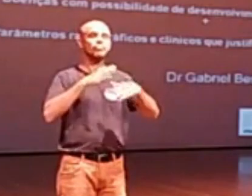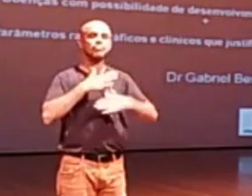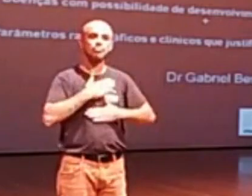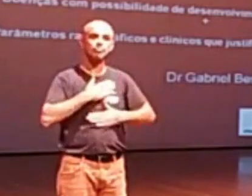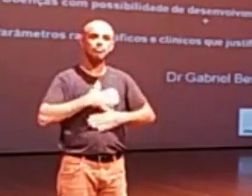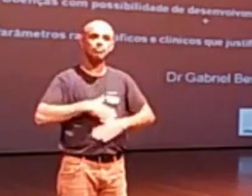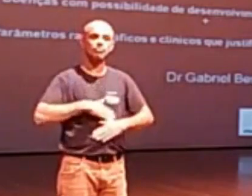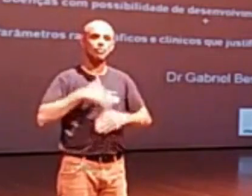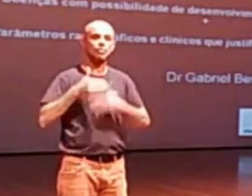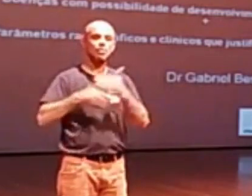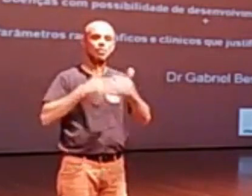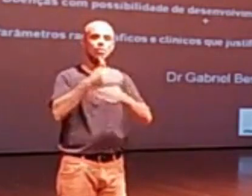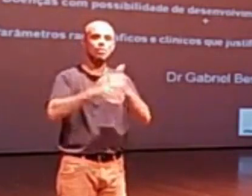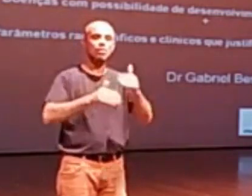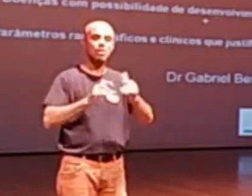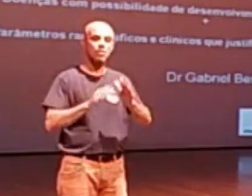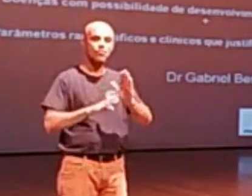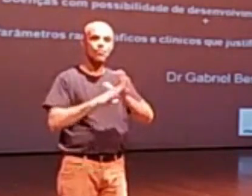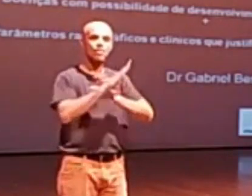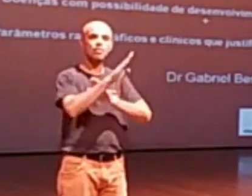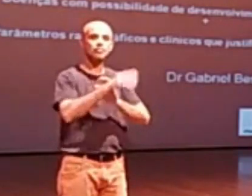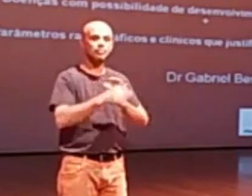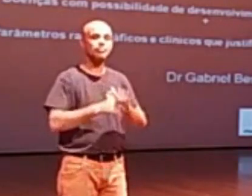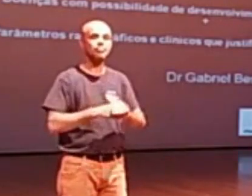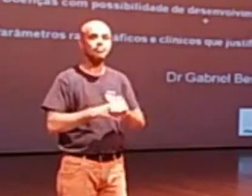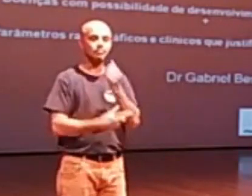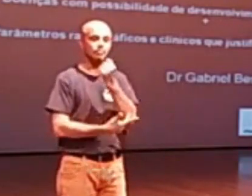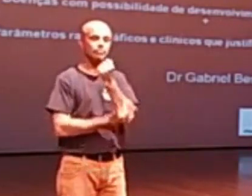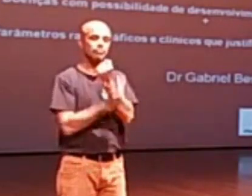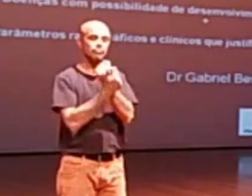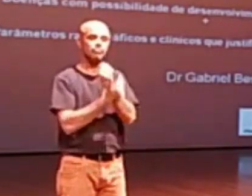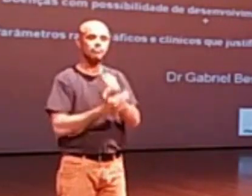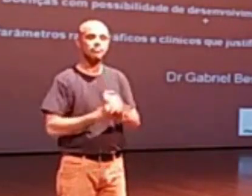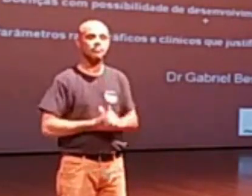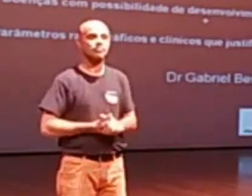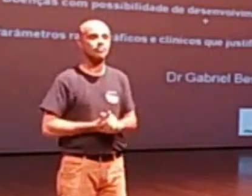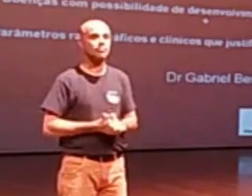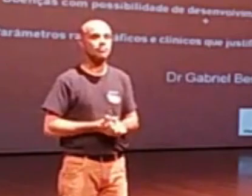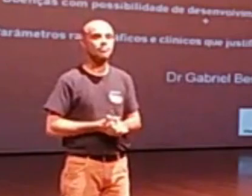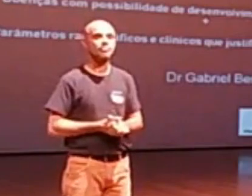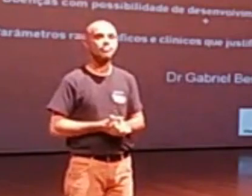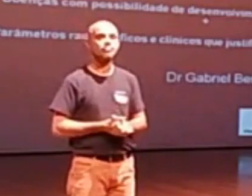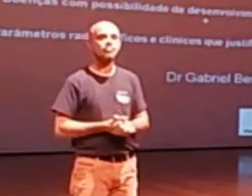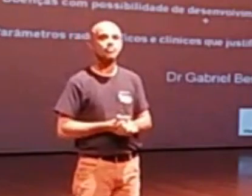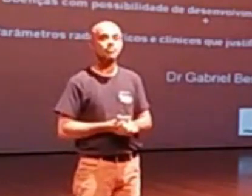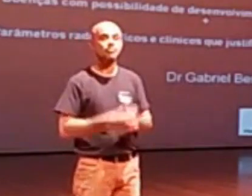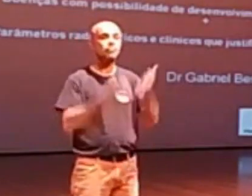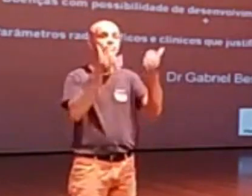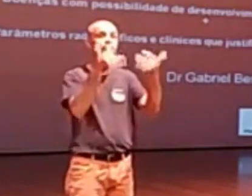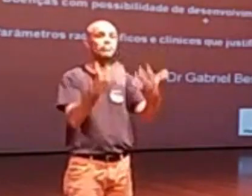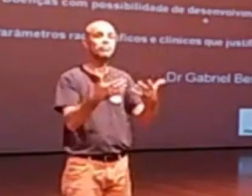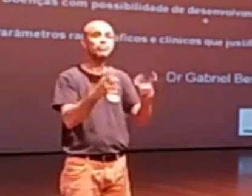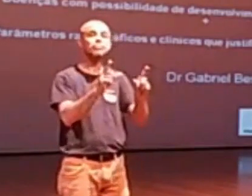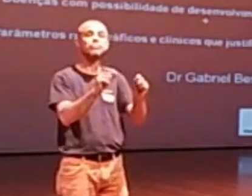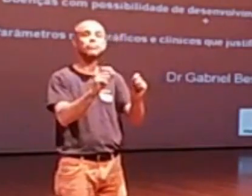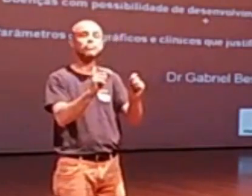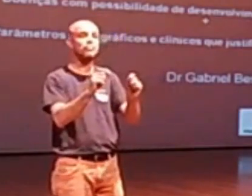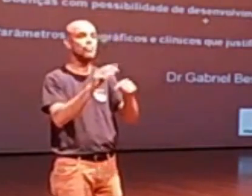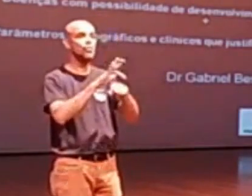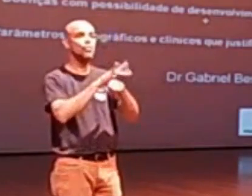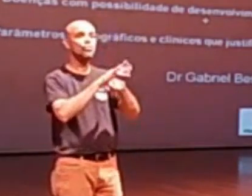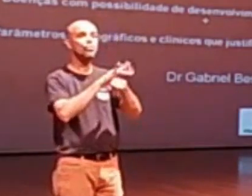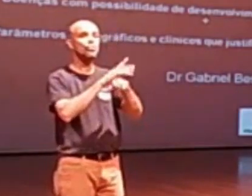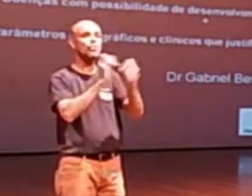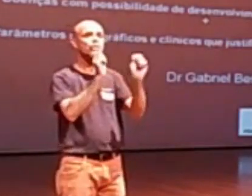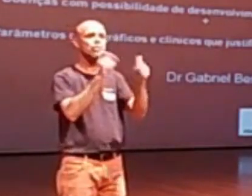alguns resultados de caso até pior que o seu, que eu operei, tá bom? Então vamos lá, eu vou falar um pouquinho sobre algumas doenças com